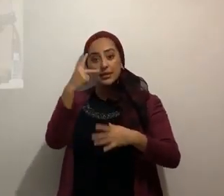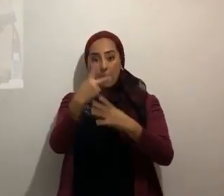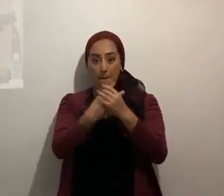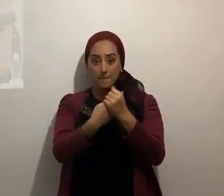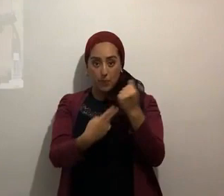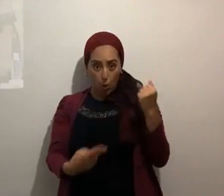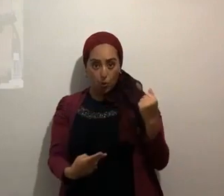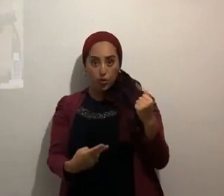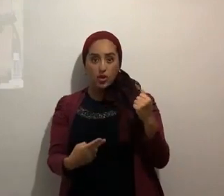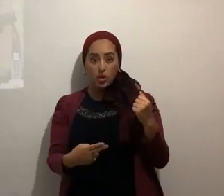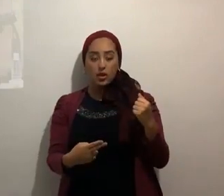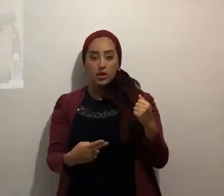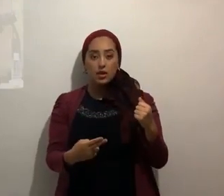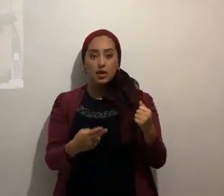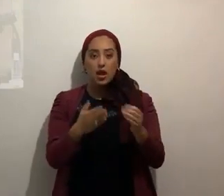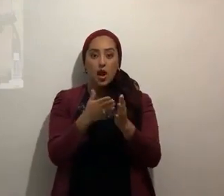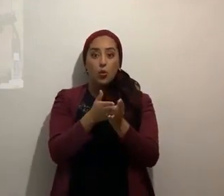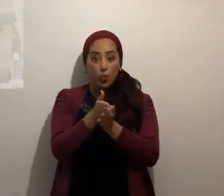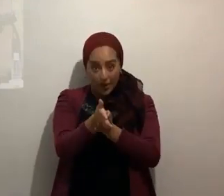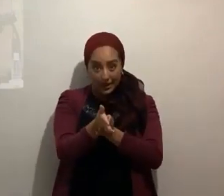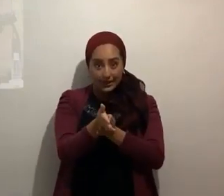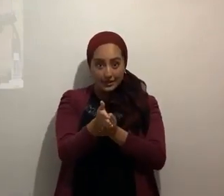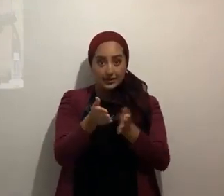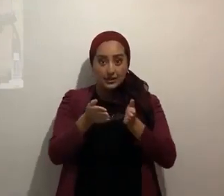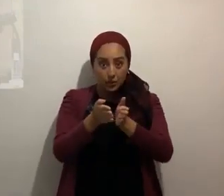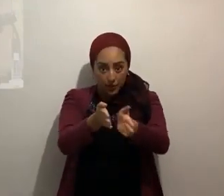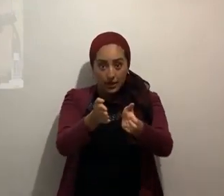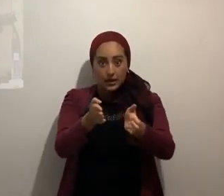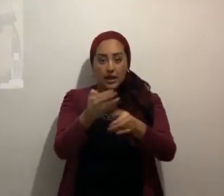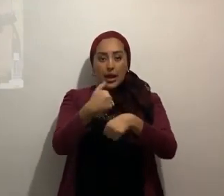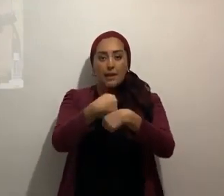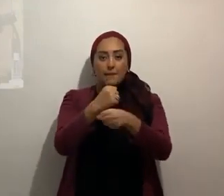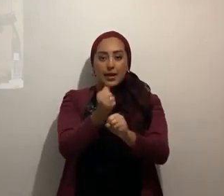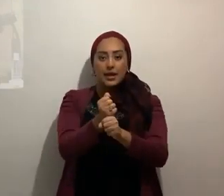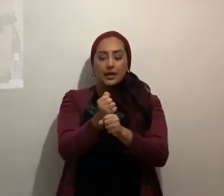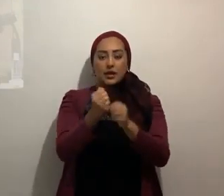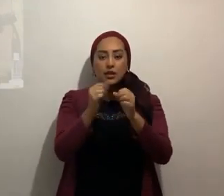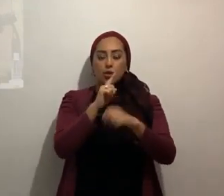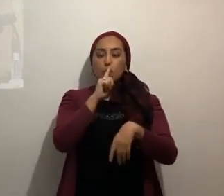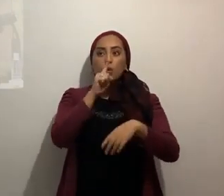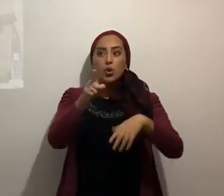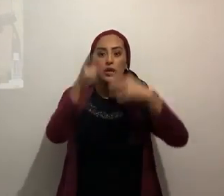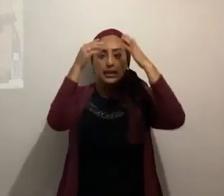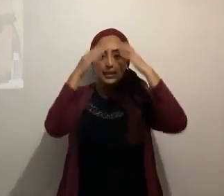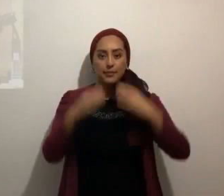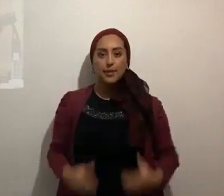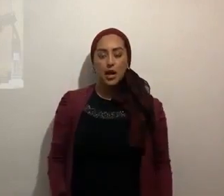ambos son medios de originarle realidad al cuerpo.